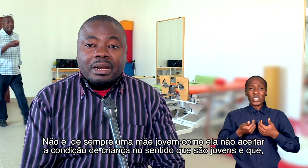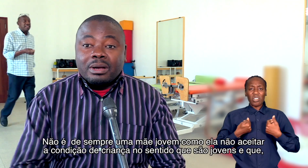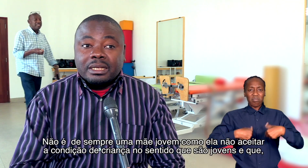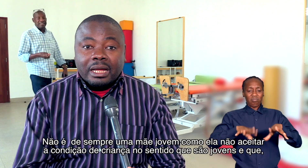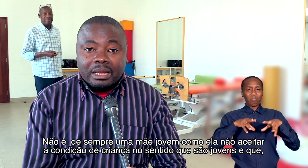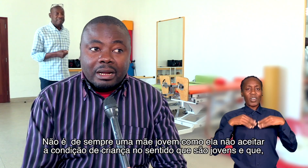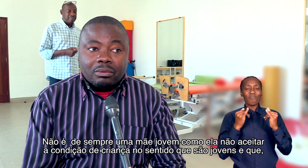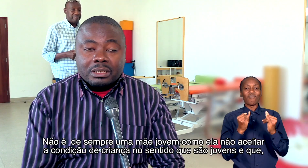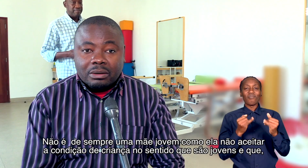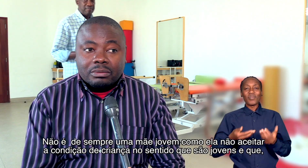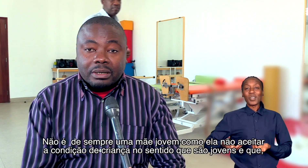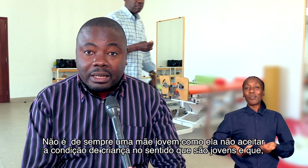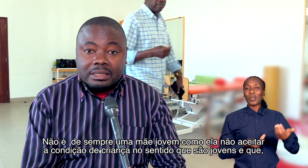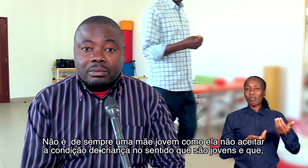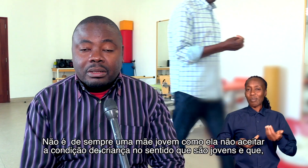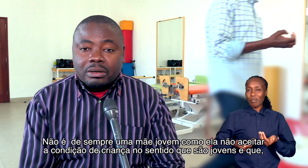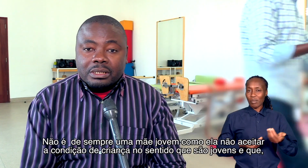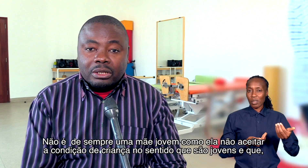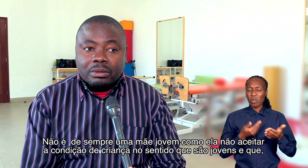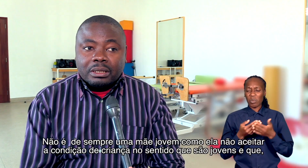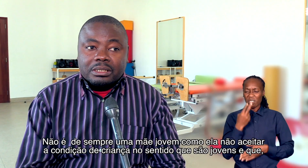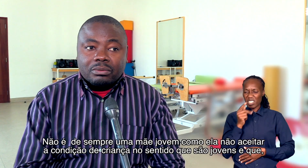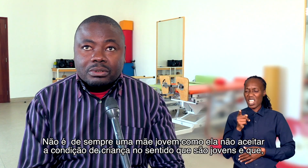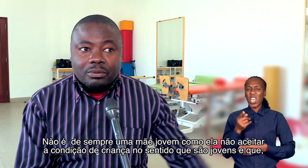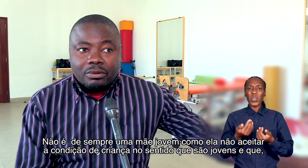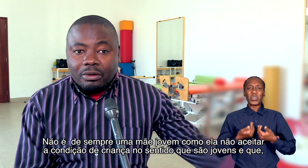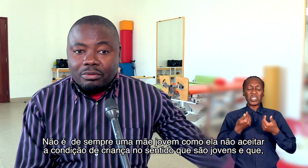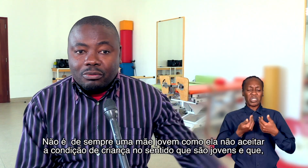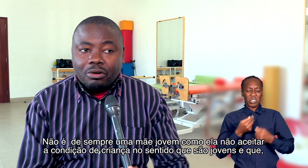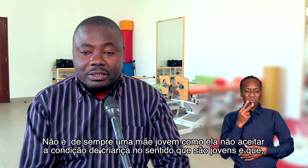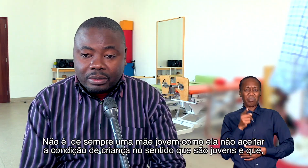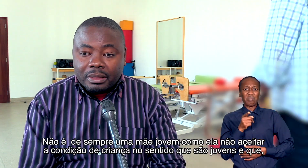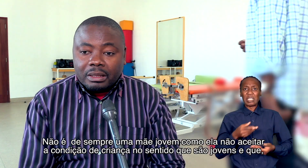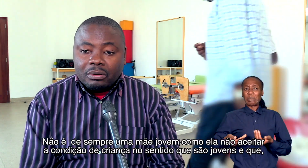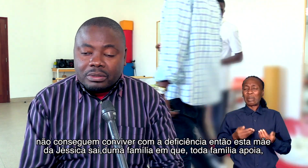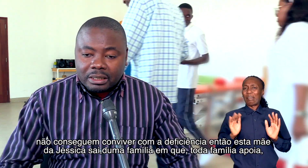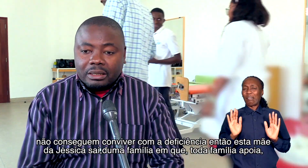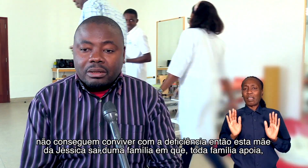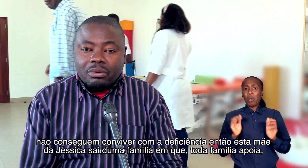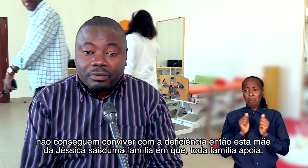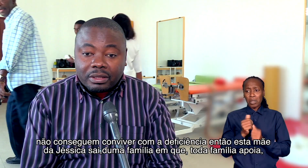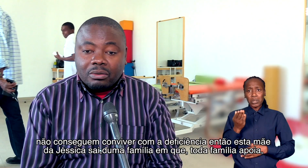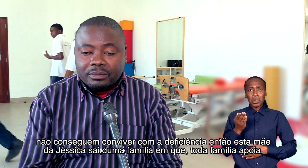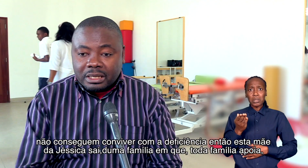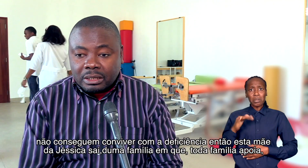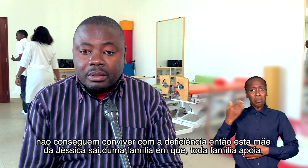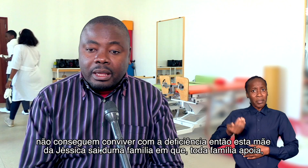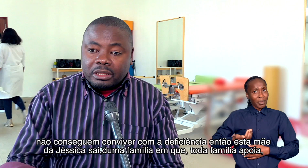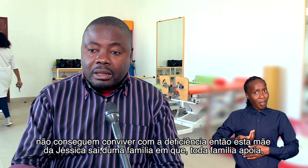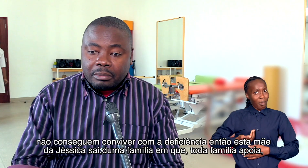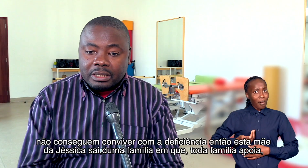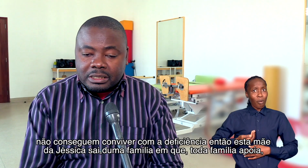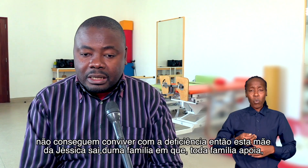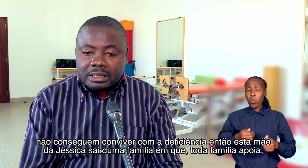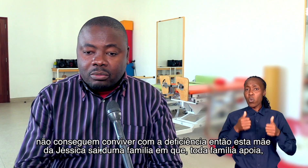ela não aceitar a condição da criança, não é? No sentido que são jovens, não é? E que não conseguem conviver com a deficiência. Então,